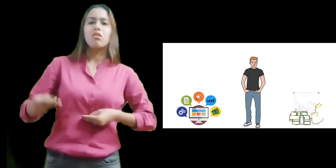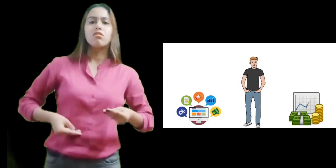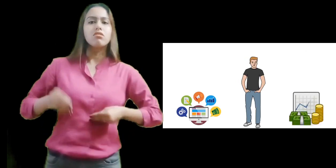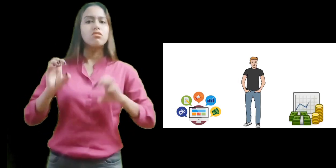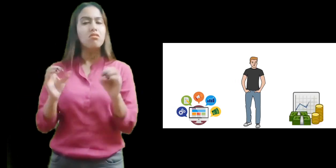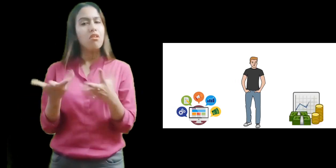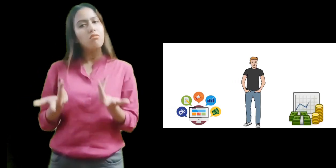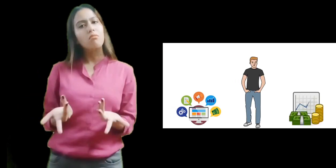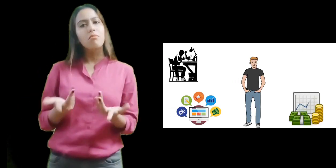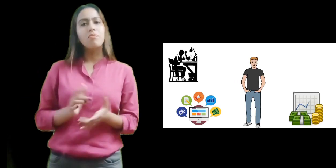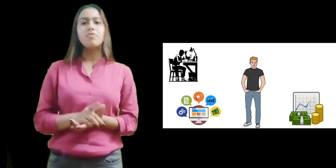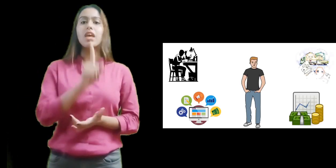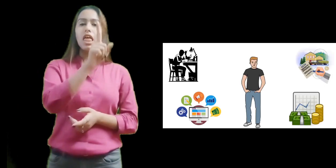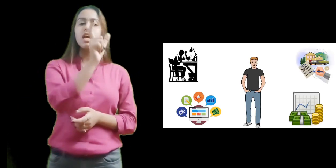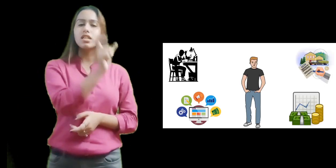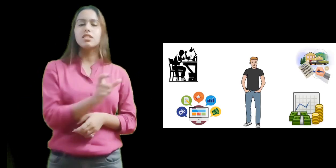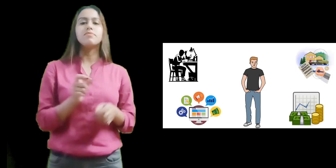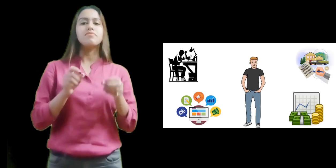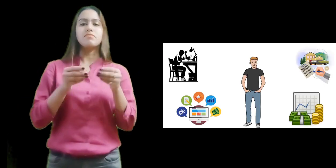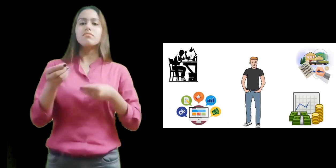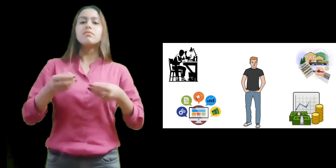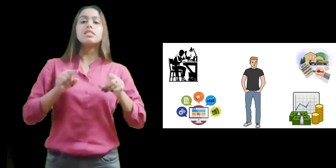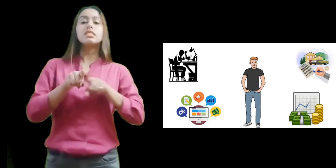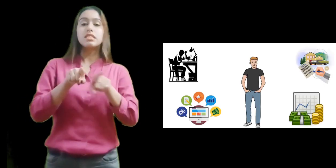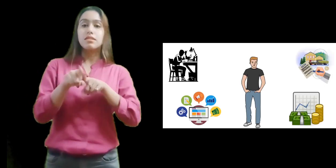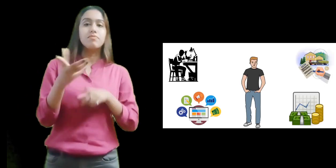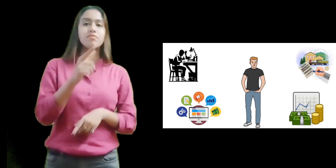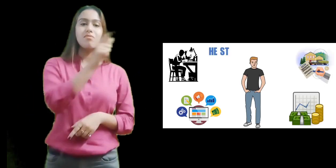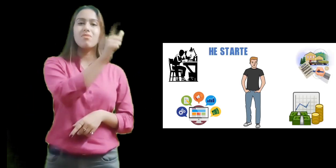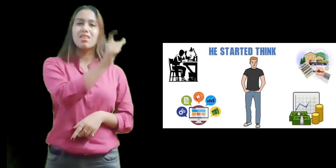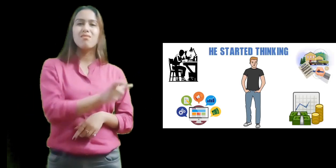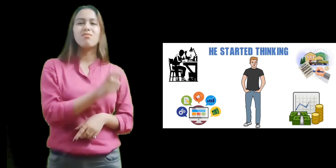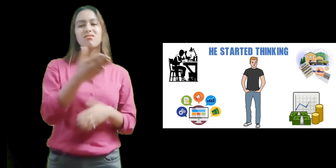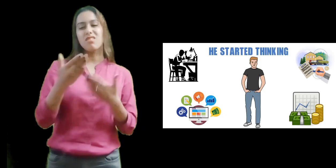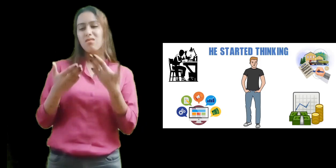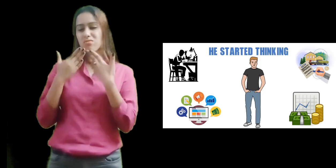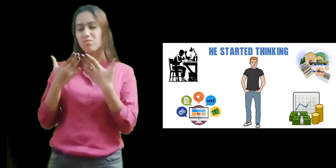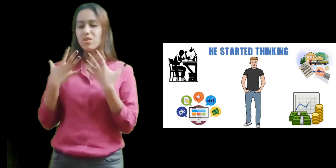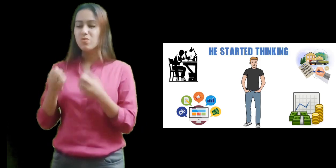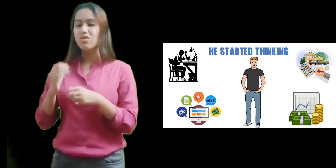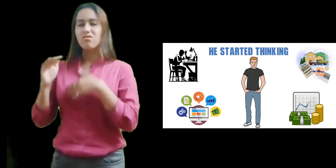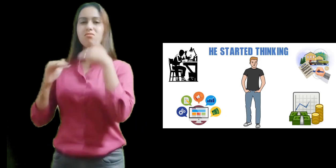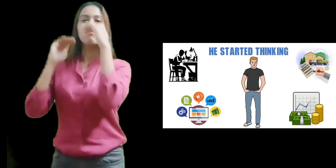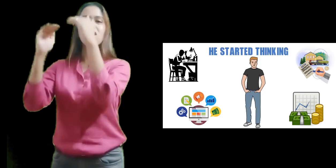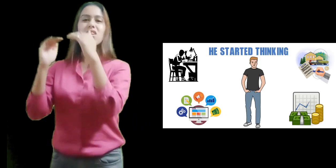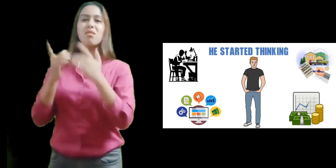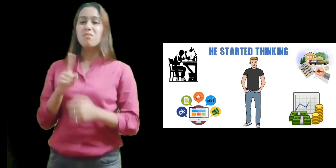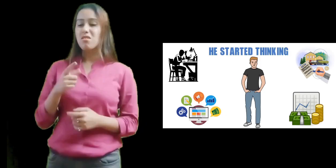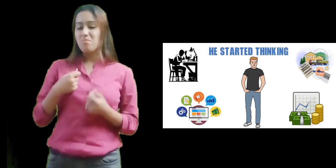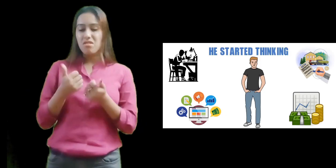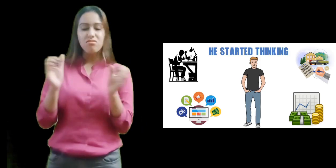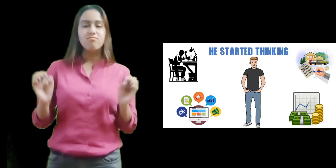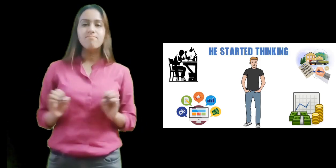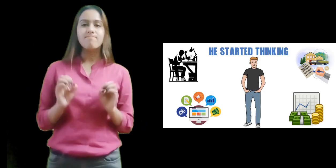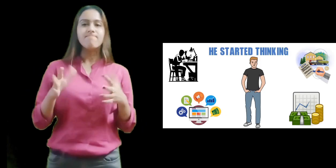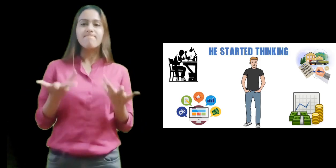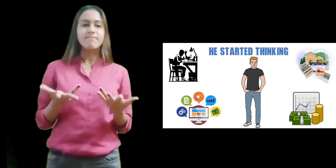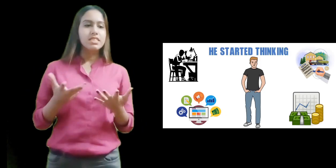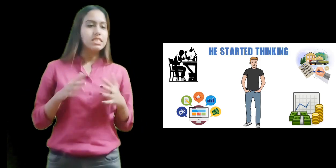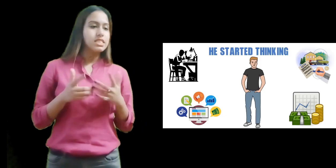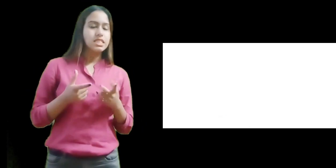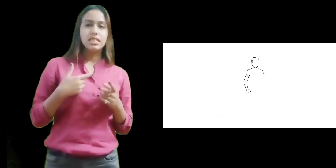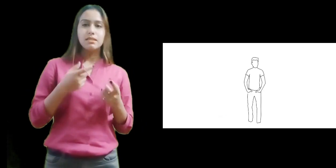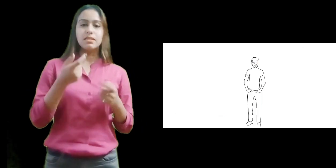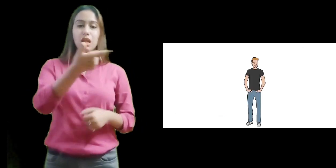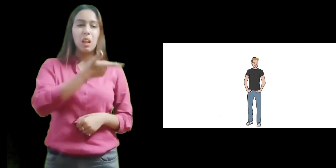और वो पढ़ाई के लिए बड़े बड़े लोन्स नहीं लेना चाहता था, इसीलिए वो सोचने लगा कि कैसे वो इसके लिए पैसे जमा कर सकता है ताकि उसे लोन की ज्यादा प्रॉब्लम ना हो।